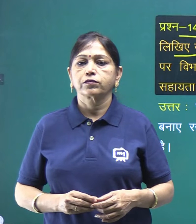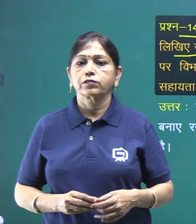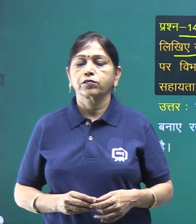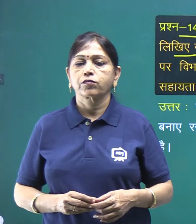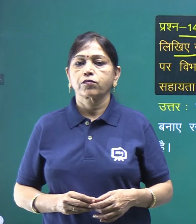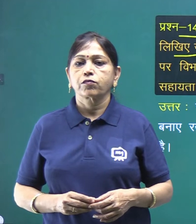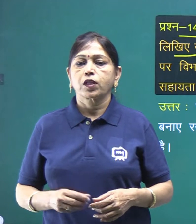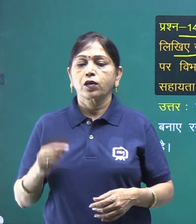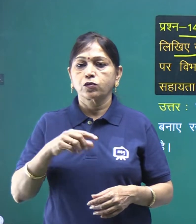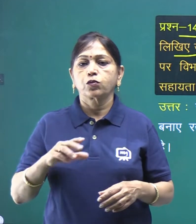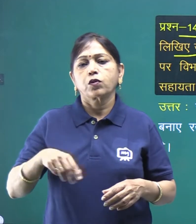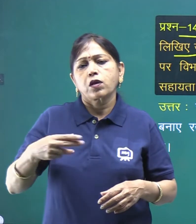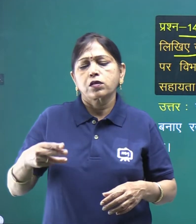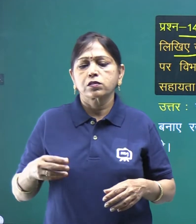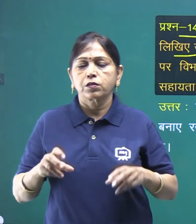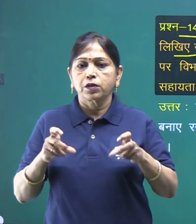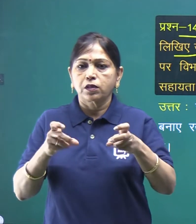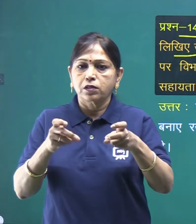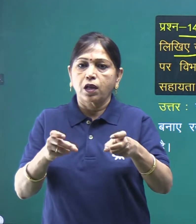जो किसी चालक के